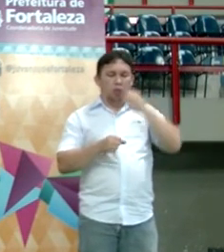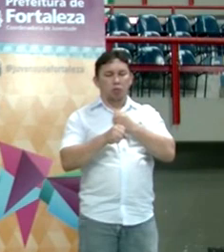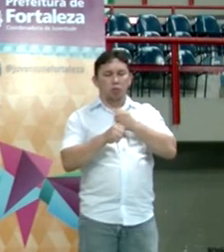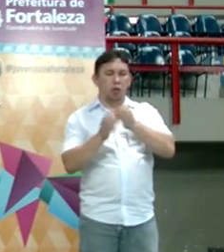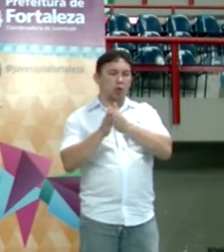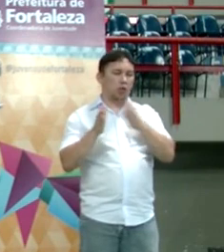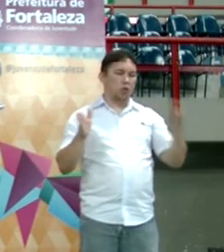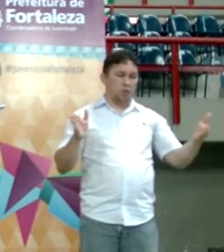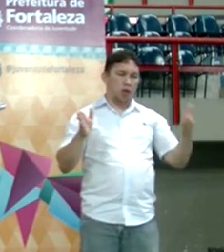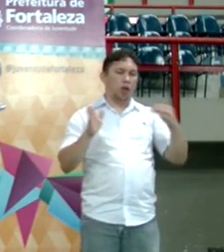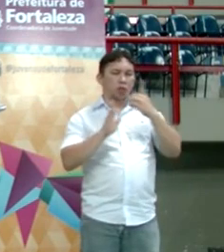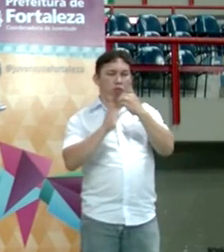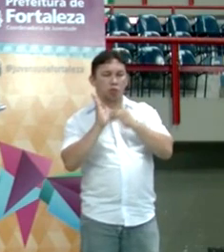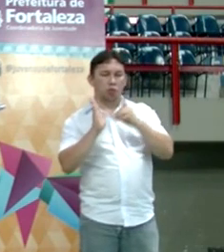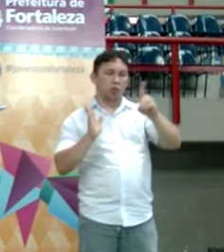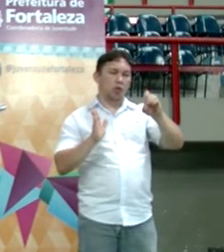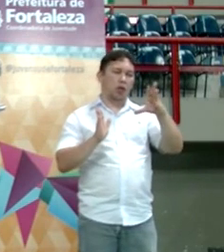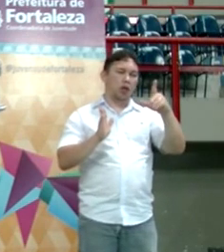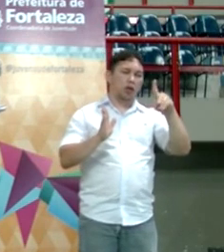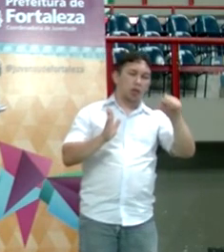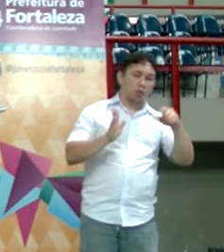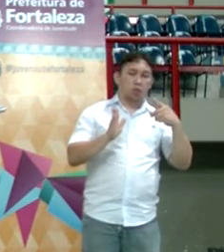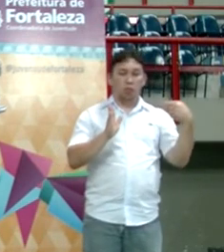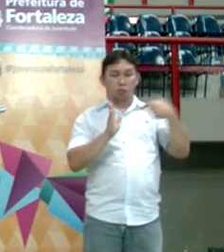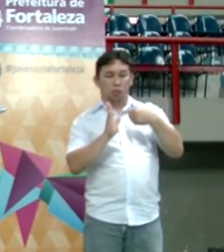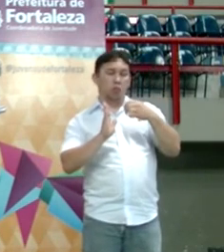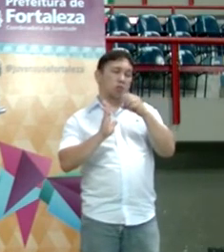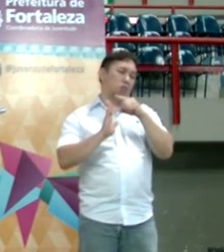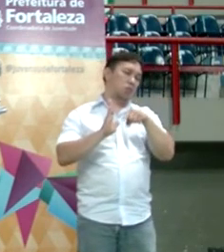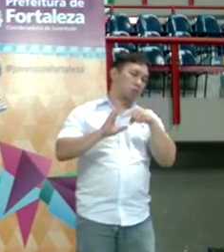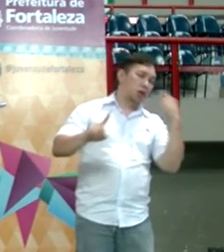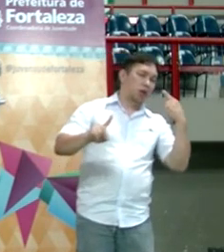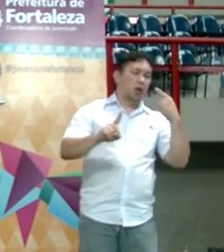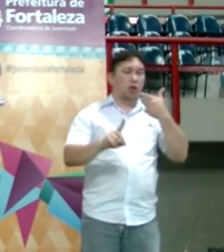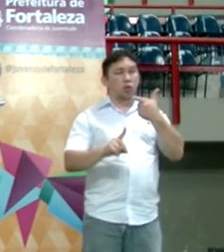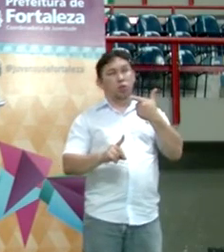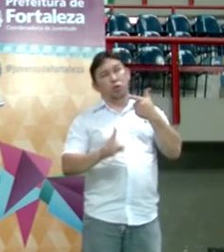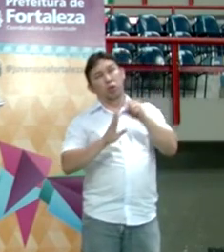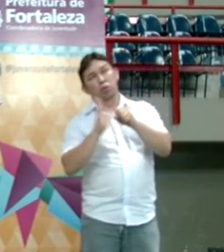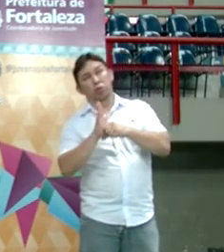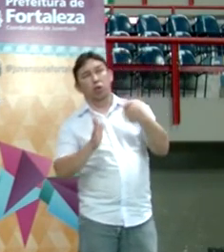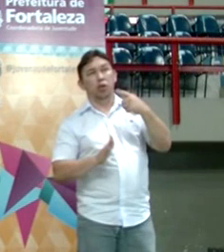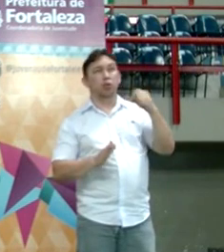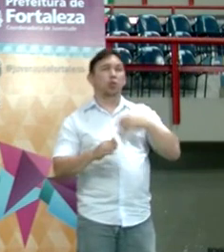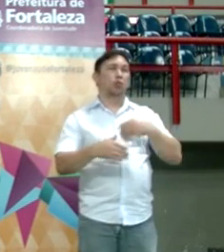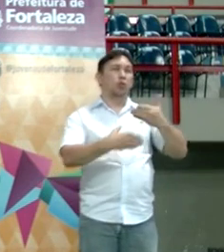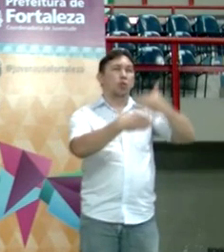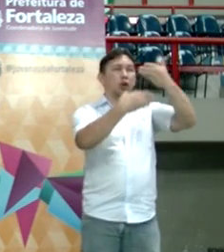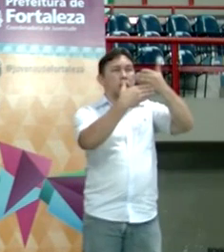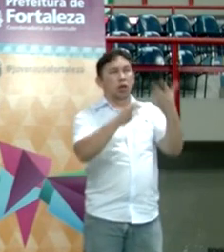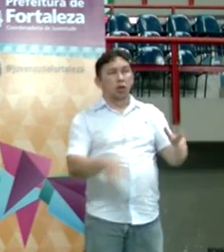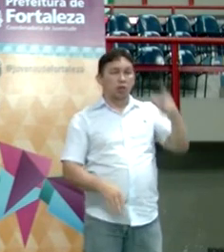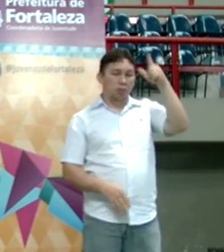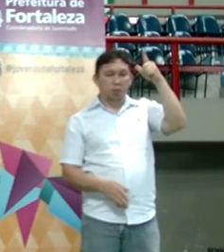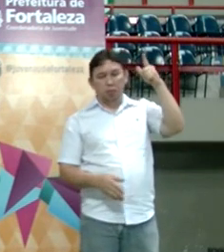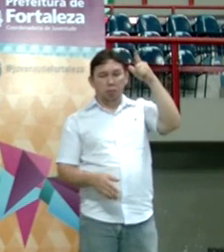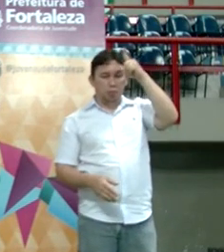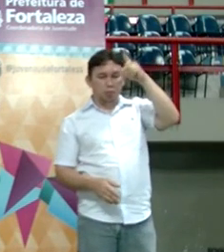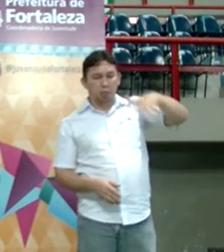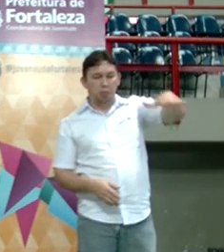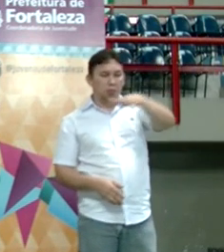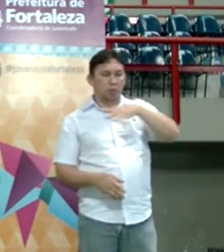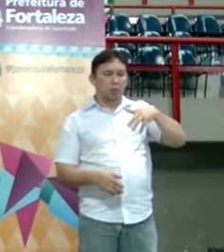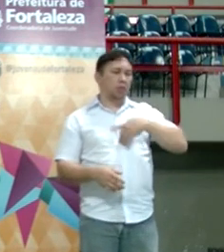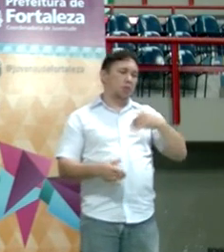décadas. O fim do apartheid foi um evento tão importante na segunda metade do século XX, quanto a queda do Muro de Berlim e o colapso dos